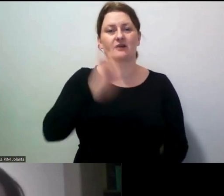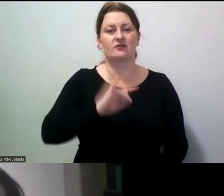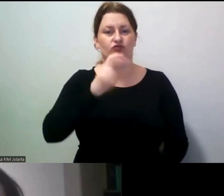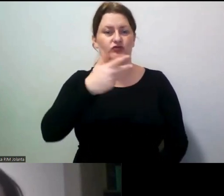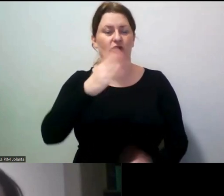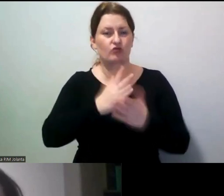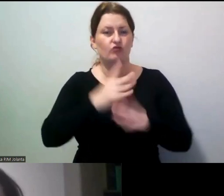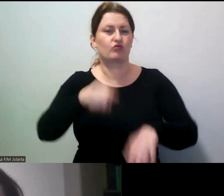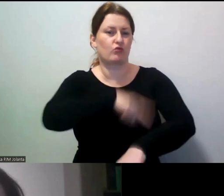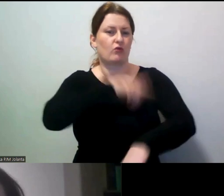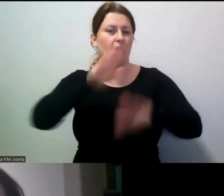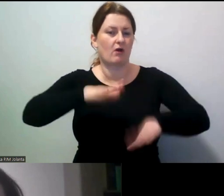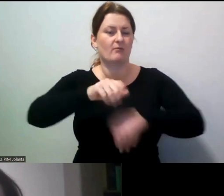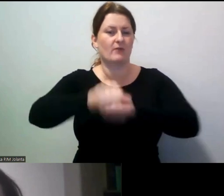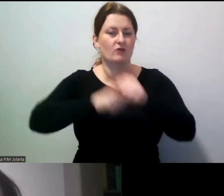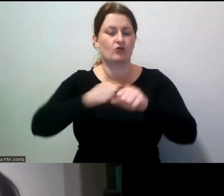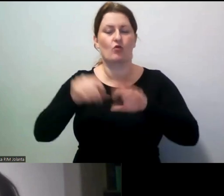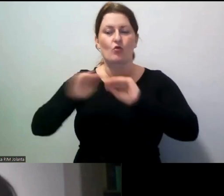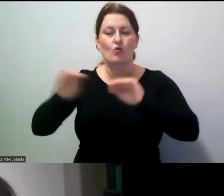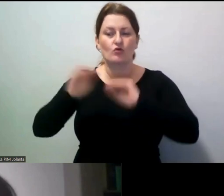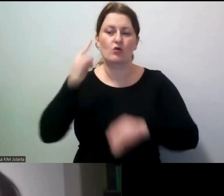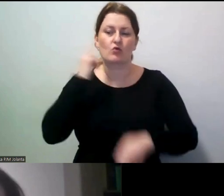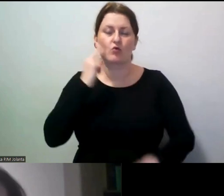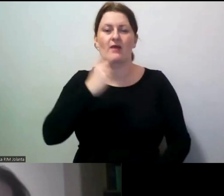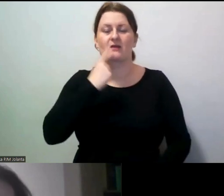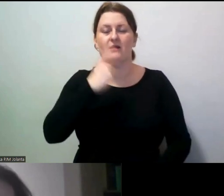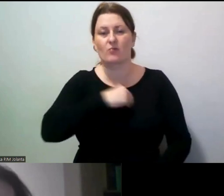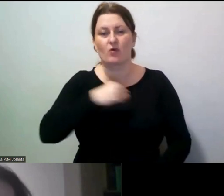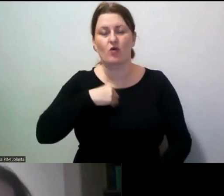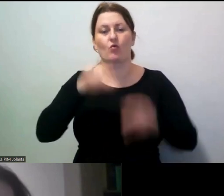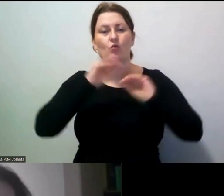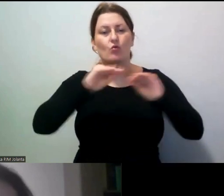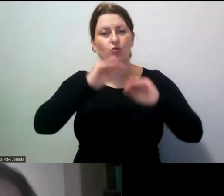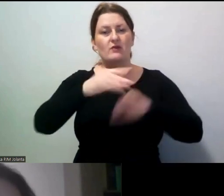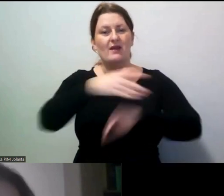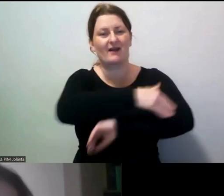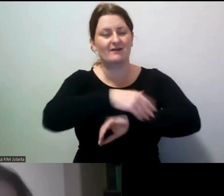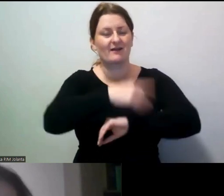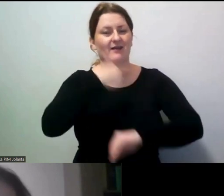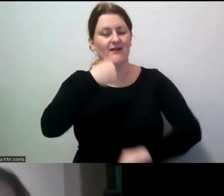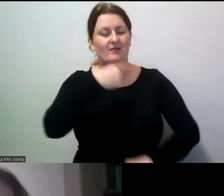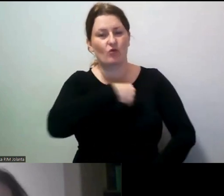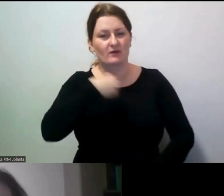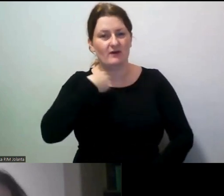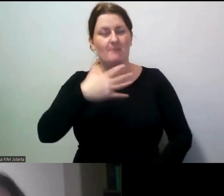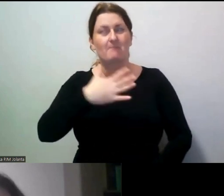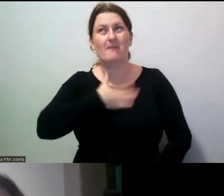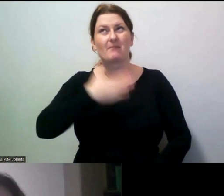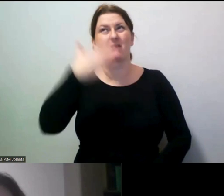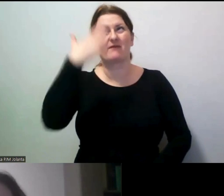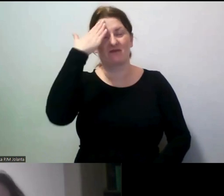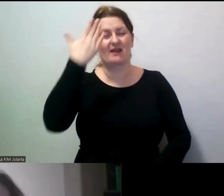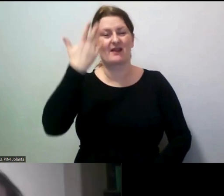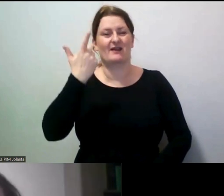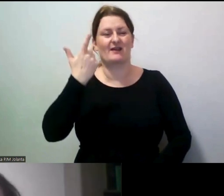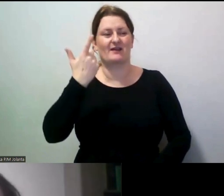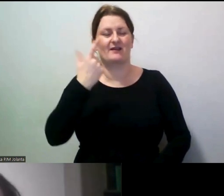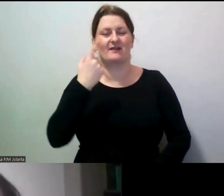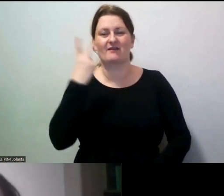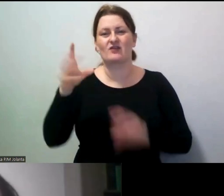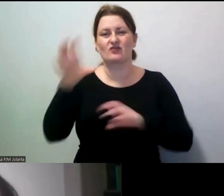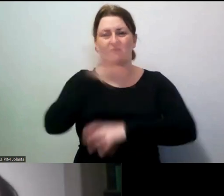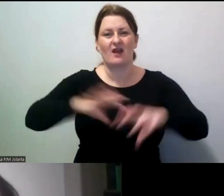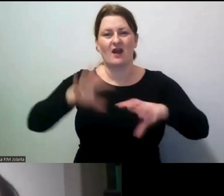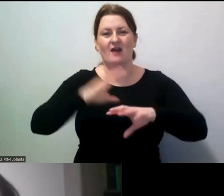studentów głuchych polskiego i uczę obcokrajowców polskiego i mam jakąś perspektywę, to zderzenie tych dwóch